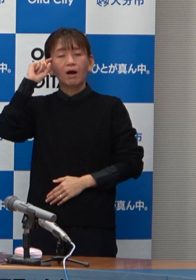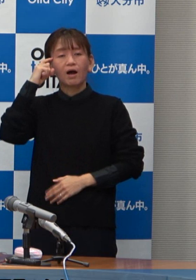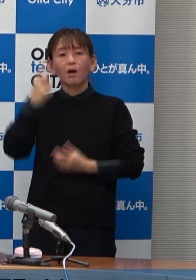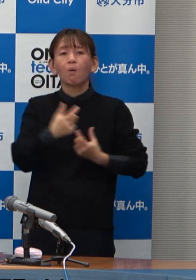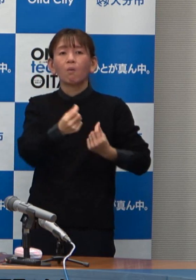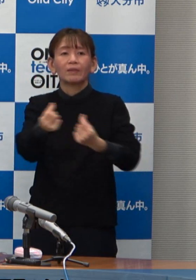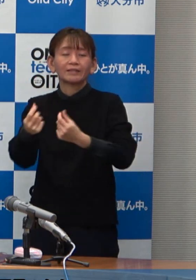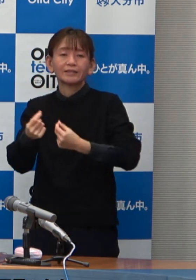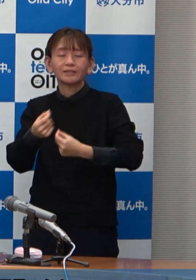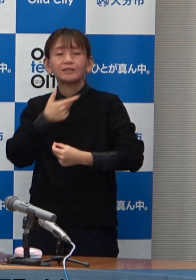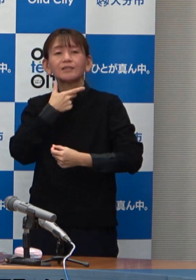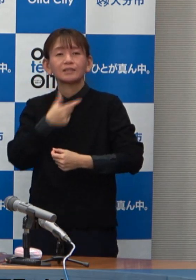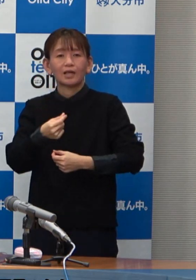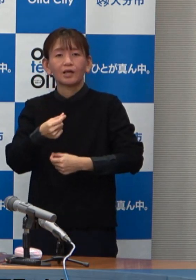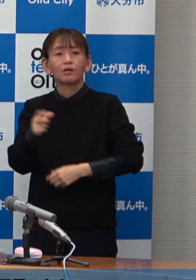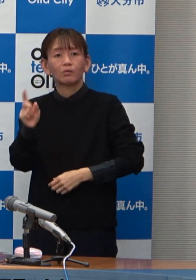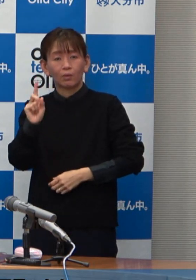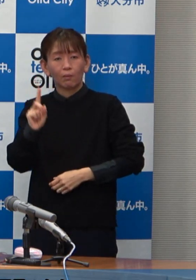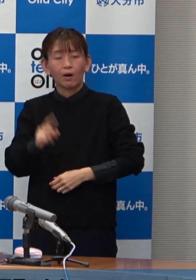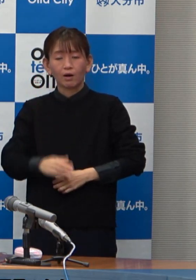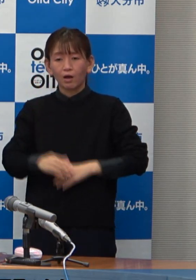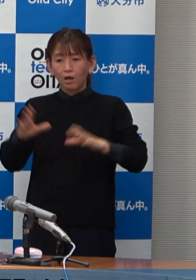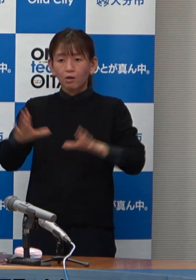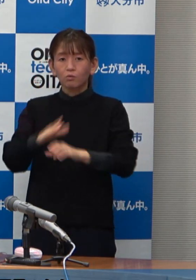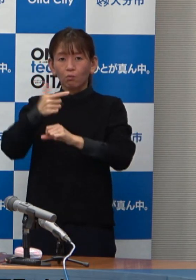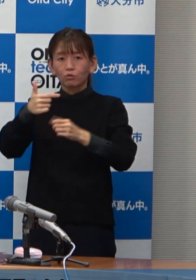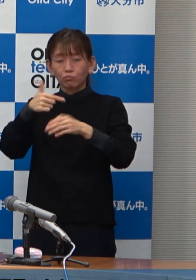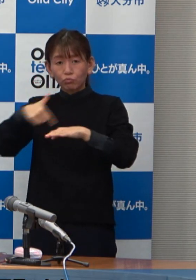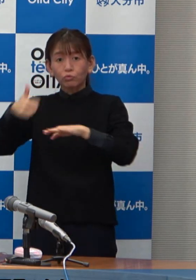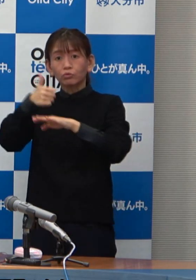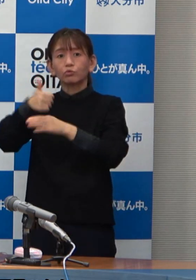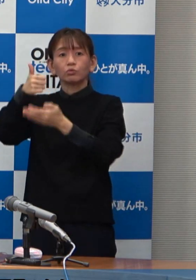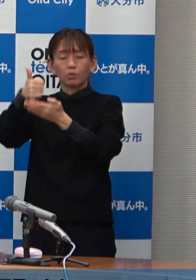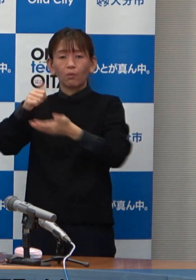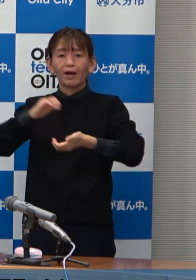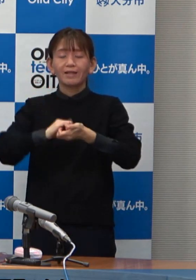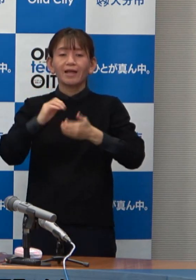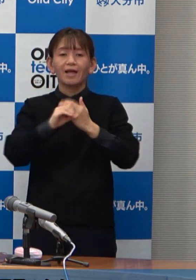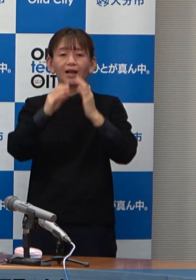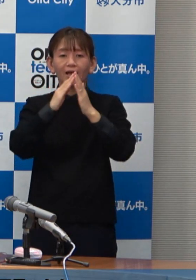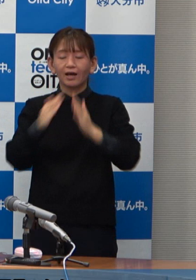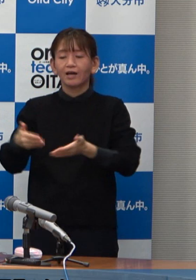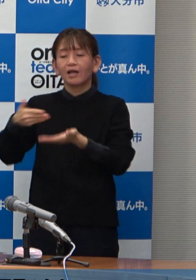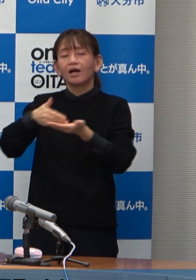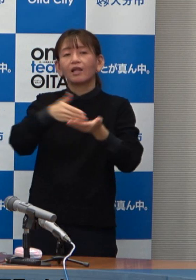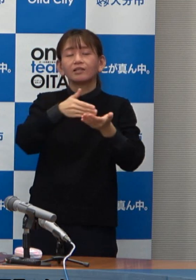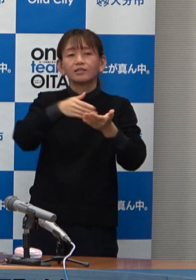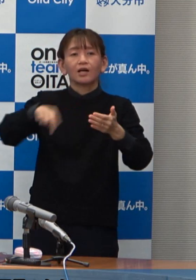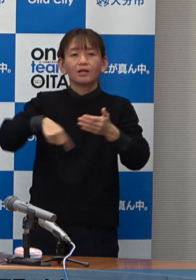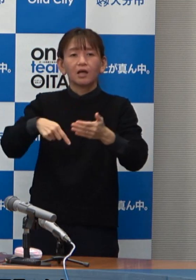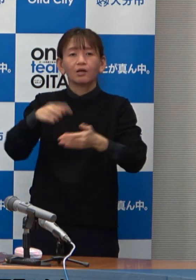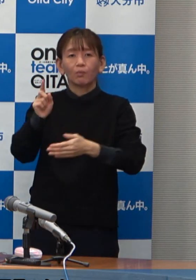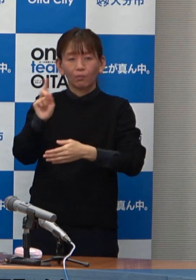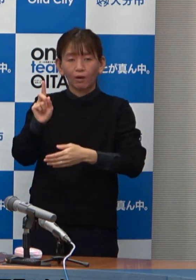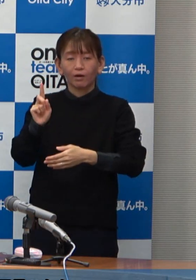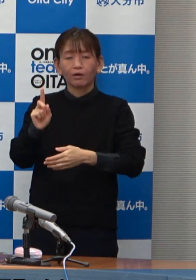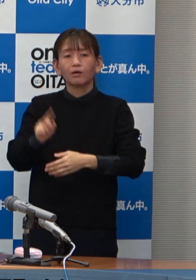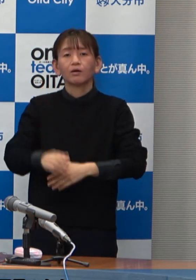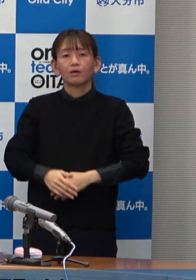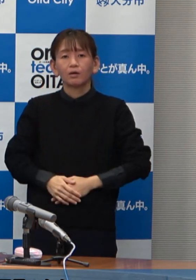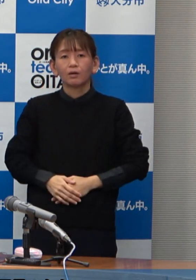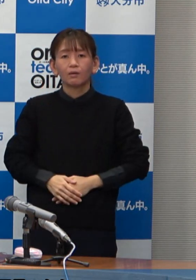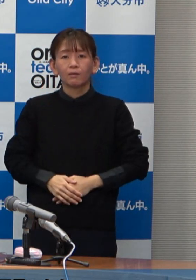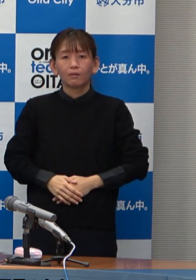ですよあの総務部長が定例会で答弁したのはいあの